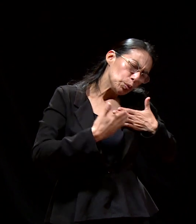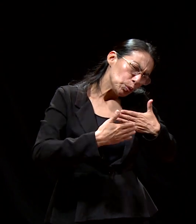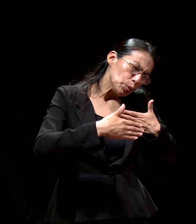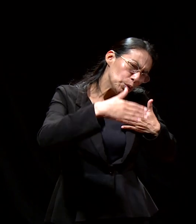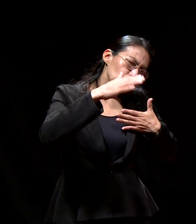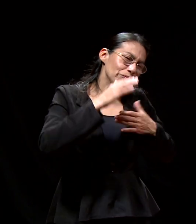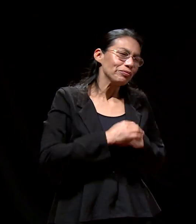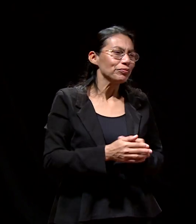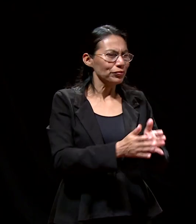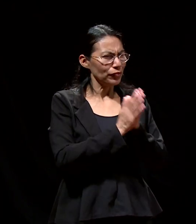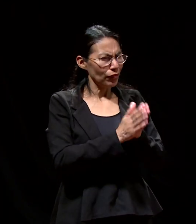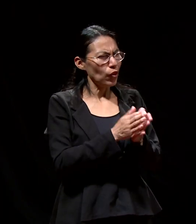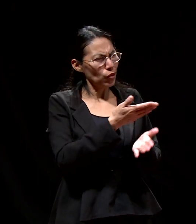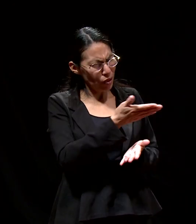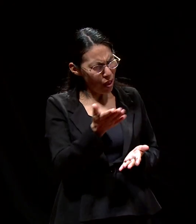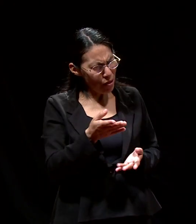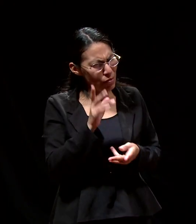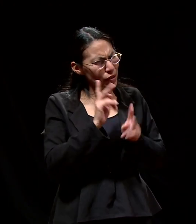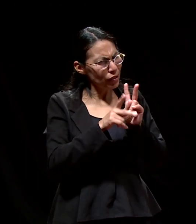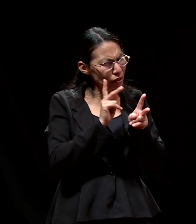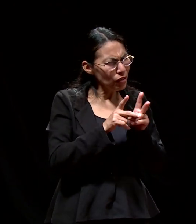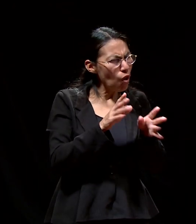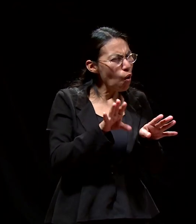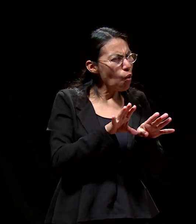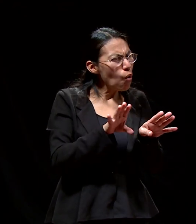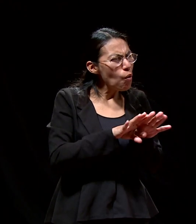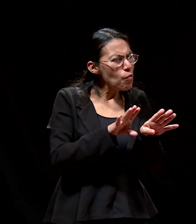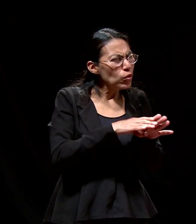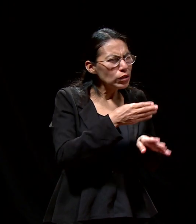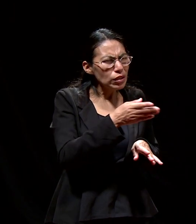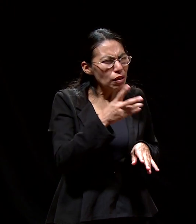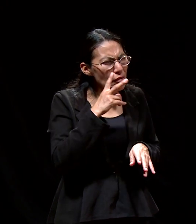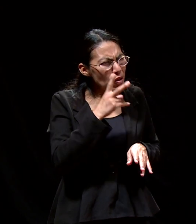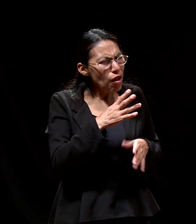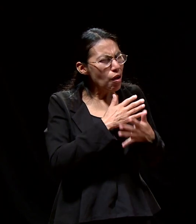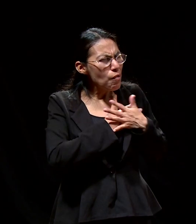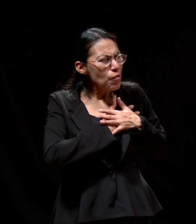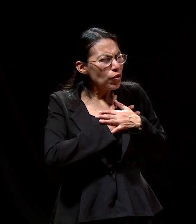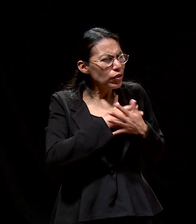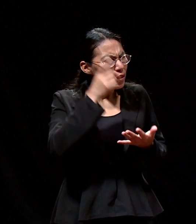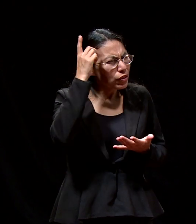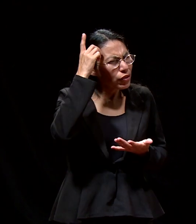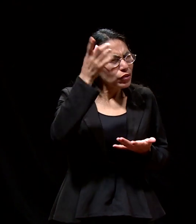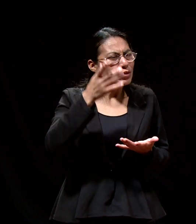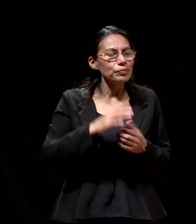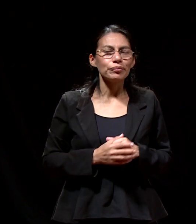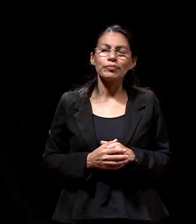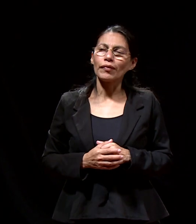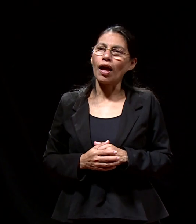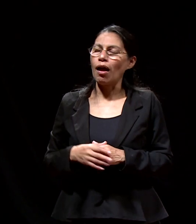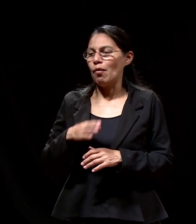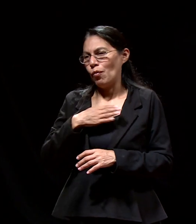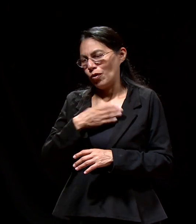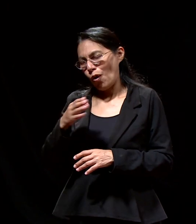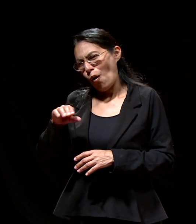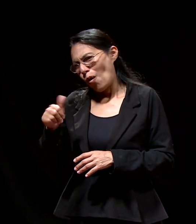donde ustedes vieron ese infinito amor de Dios por ustedes vais en otra ocasión también